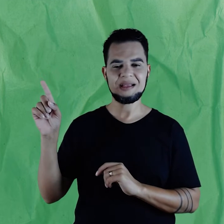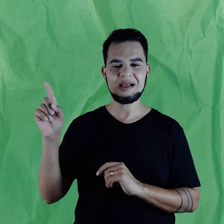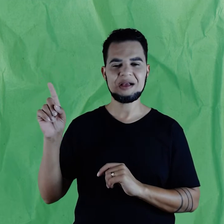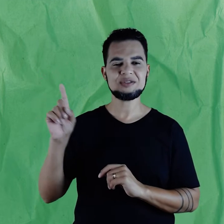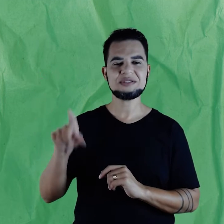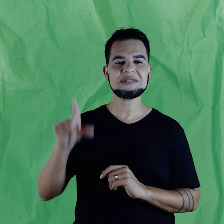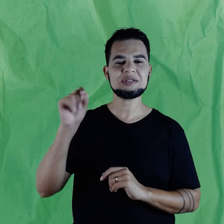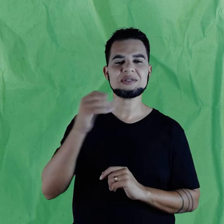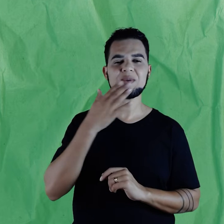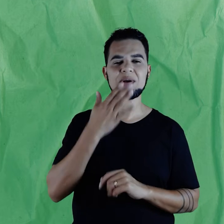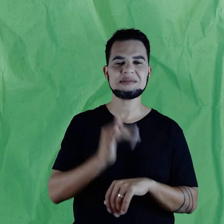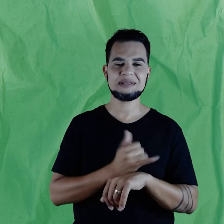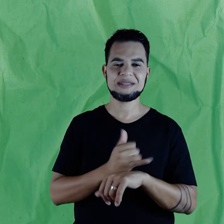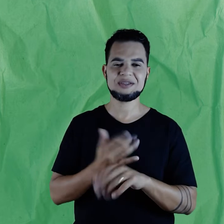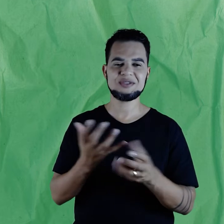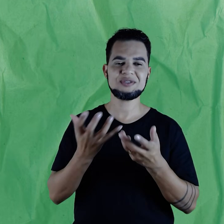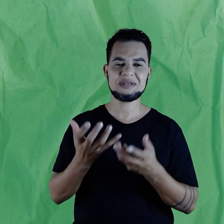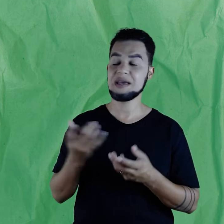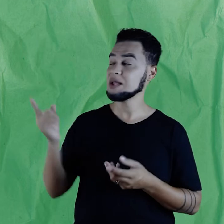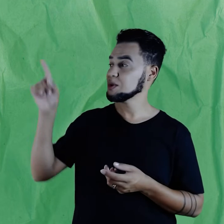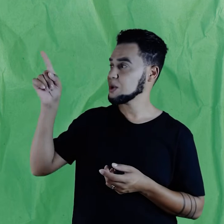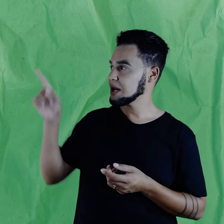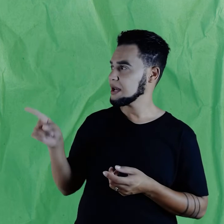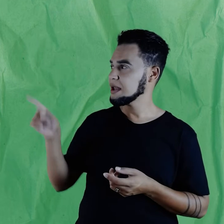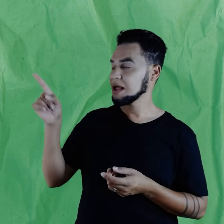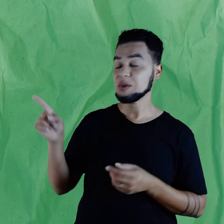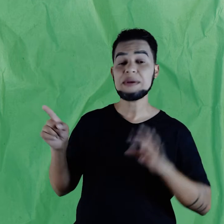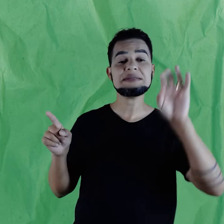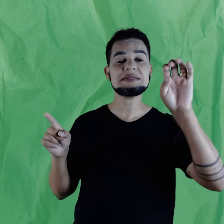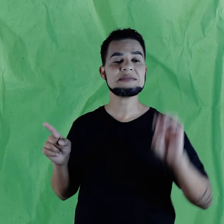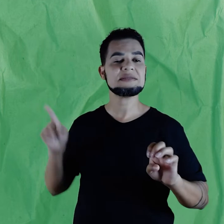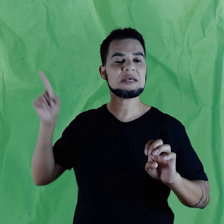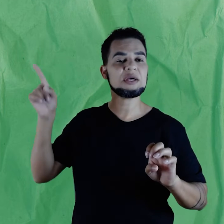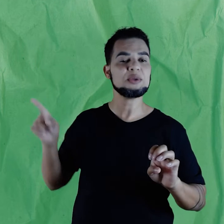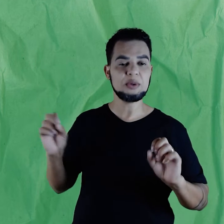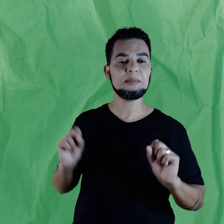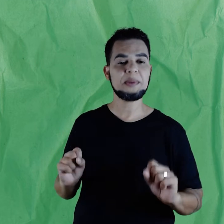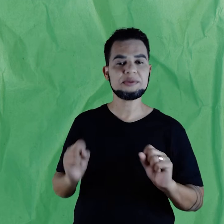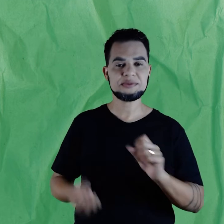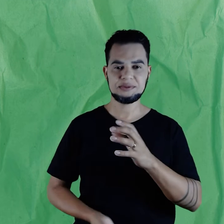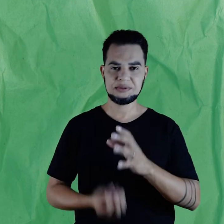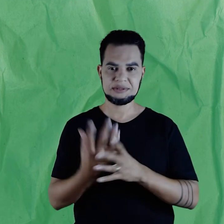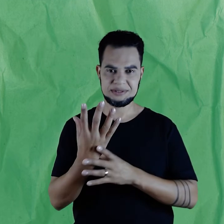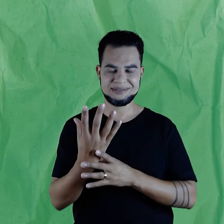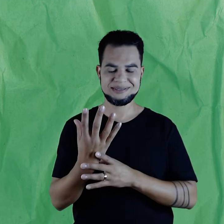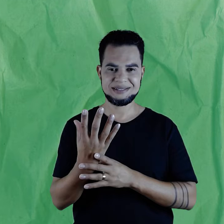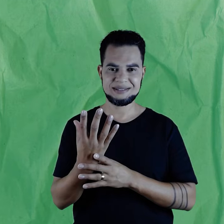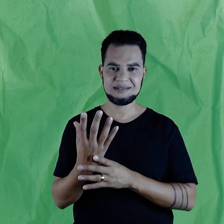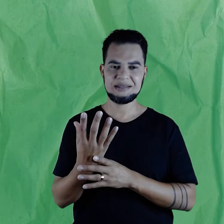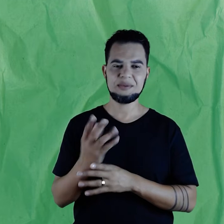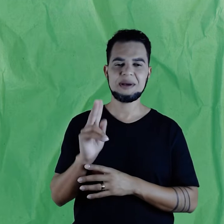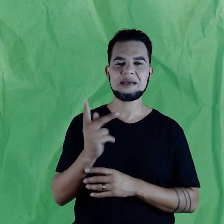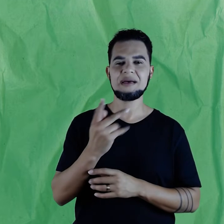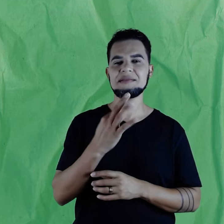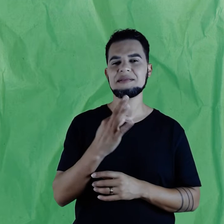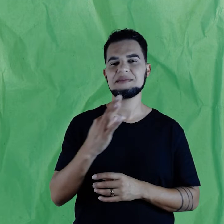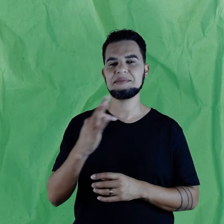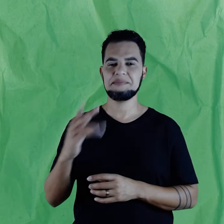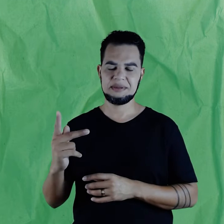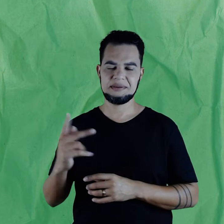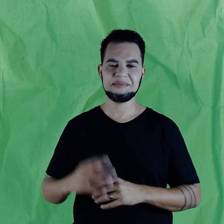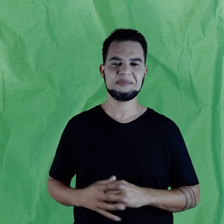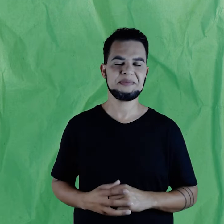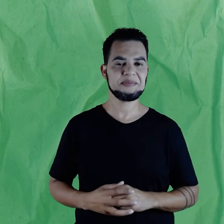qual método a gente quer. E aqui do lado esquerdo, eu posso estar criando aqui, né, uma HTTP